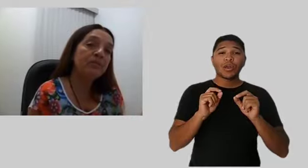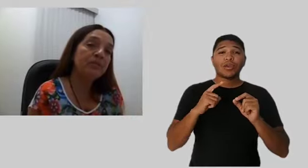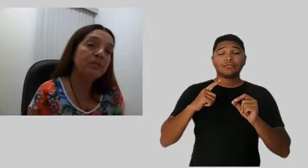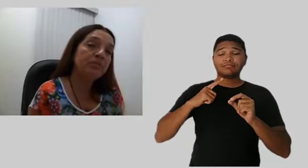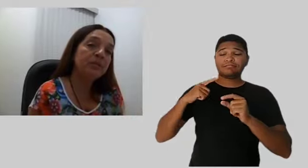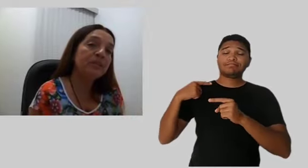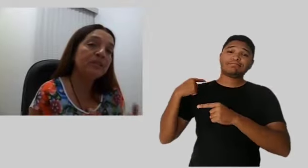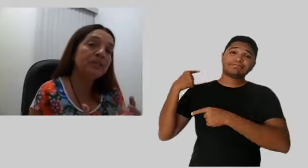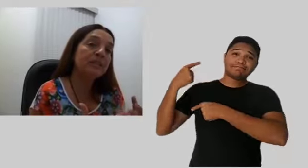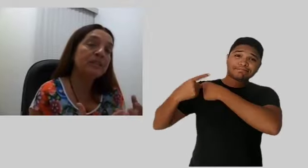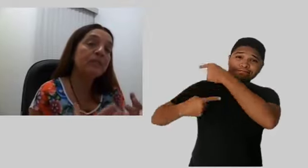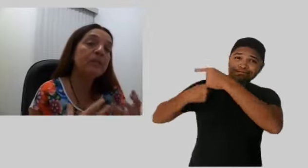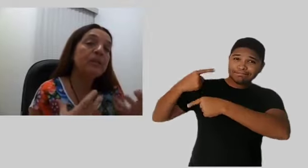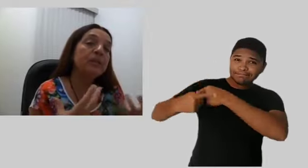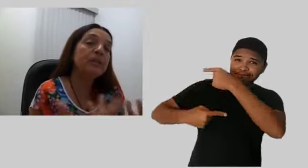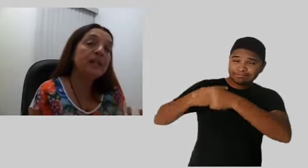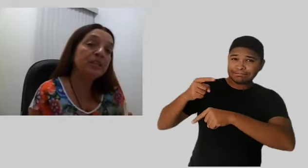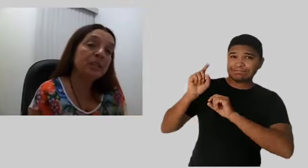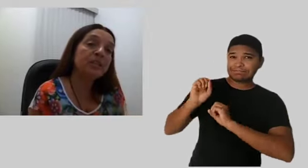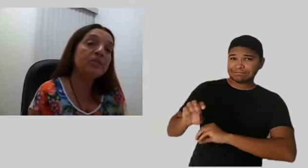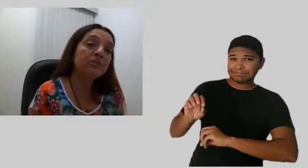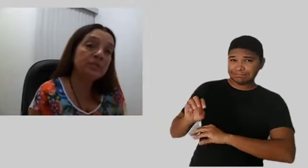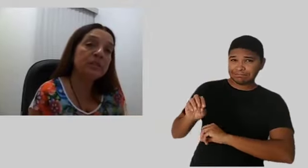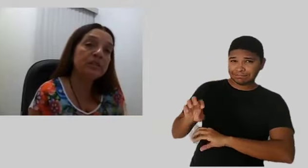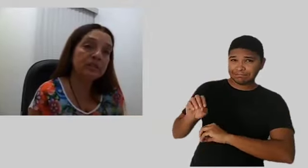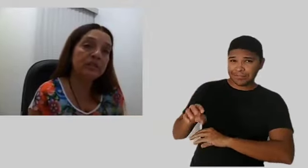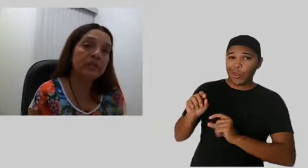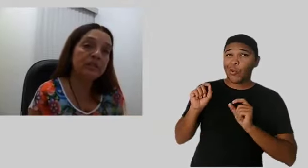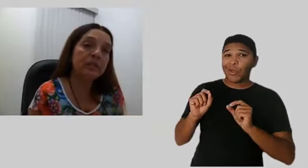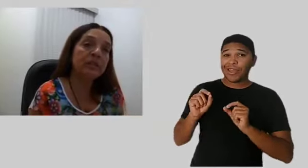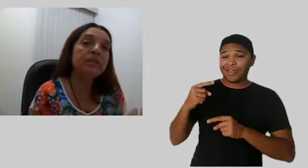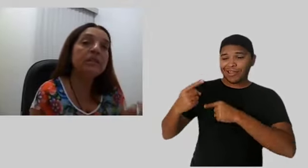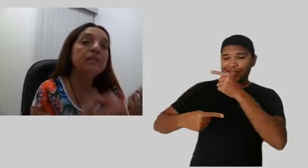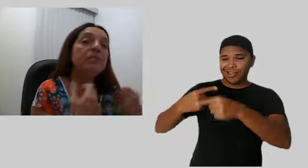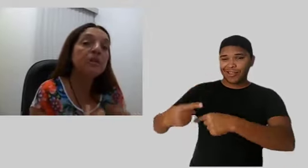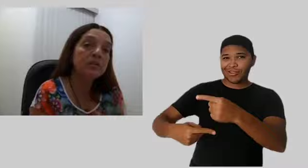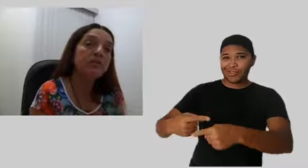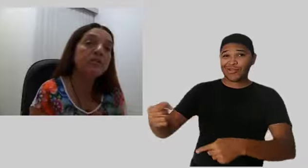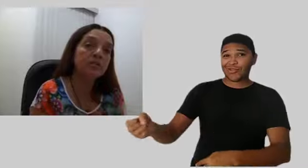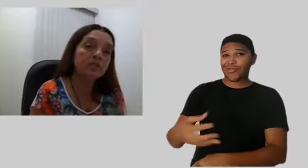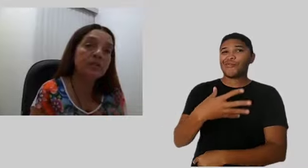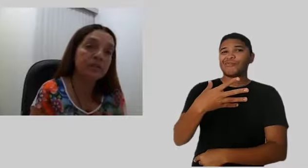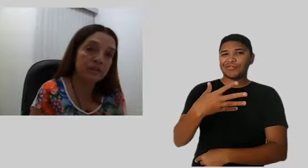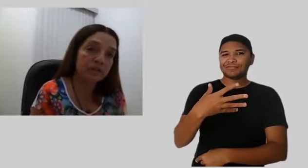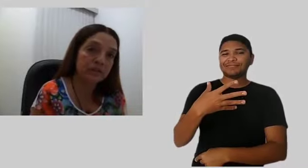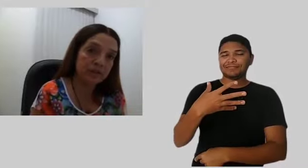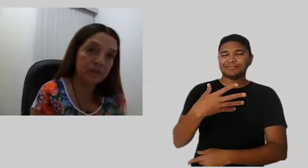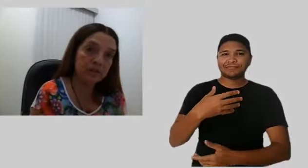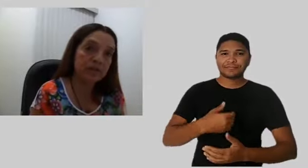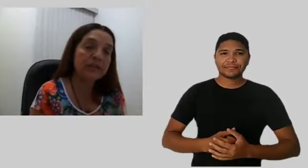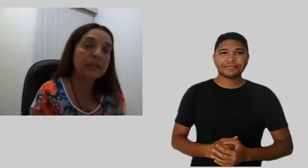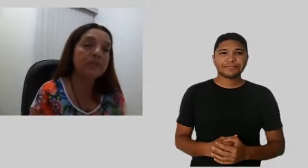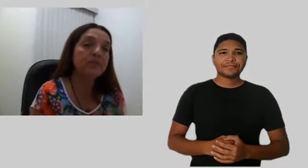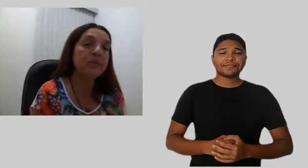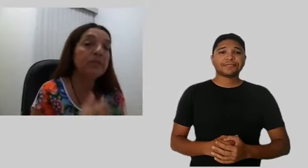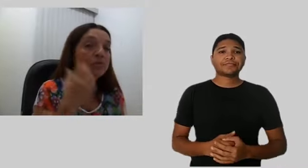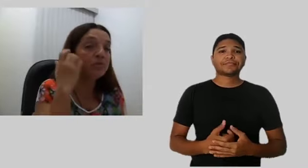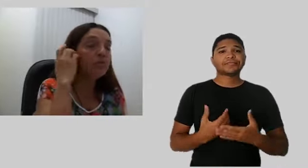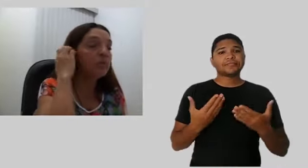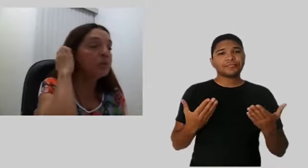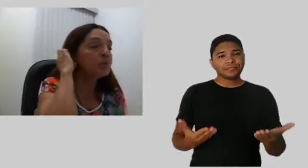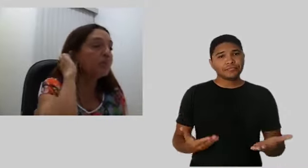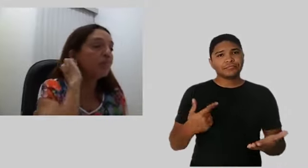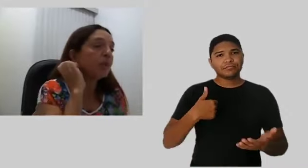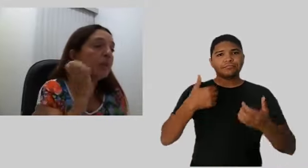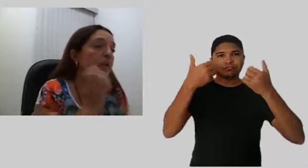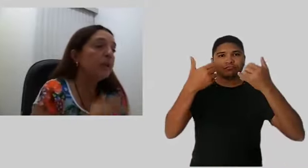Vygotsky ele vai dar muita importância a essa questão das gerações antigas educando as novas gerações, né? Essa questão para ele é